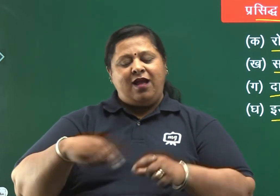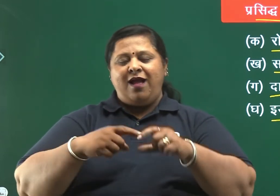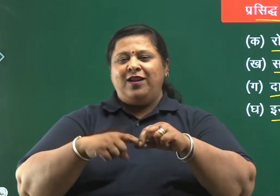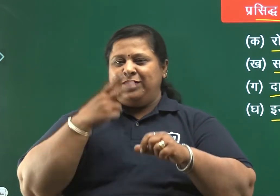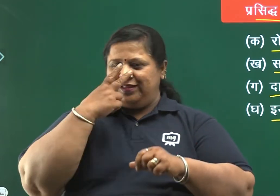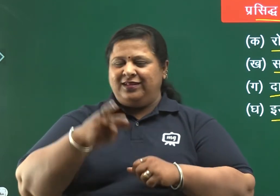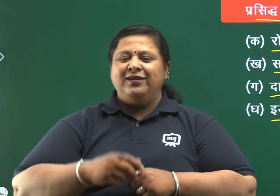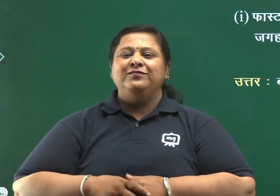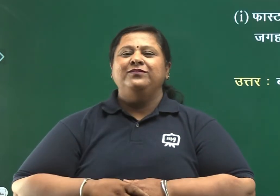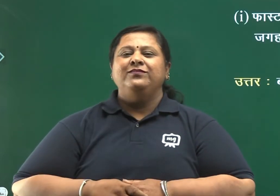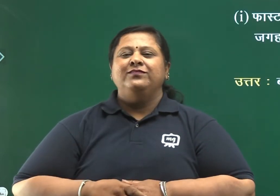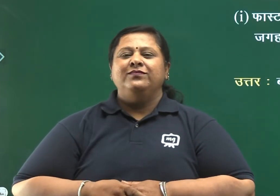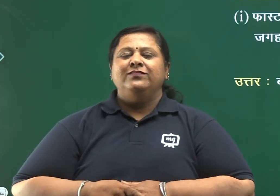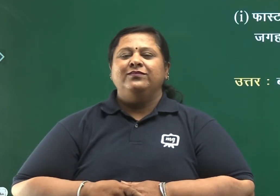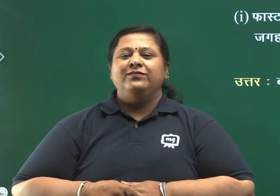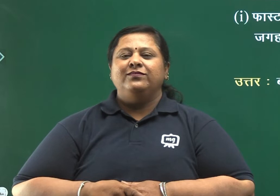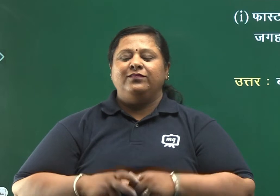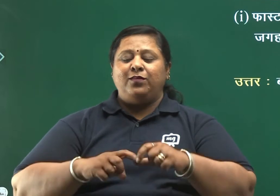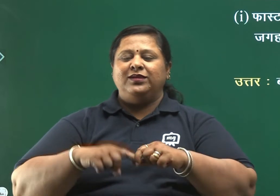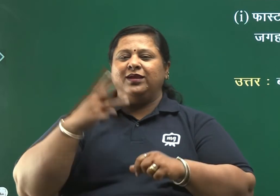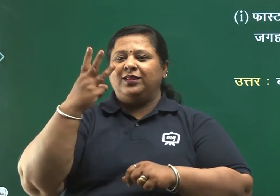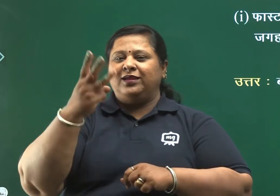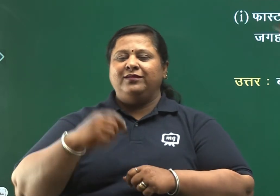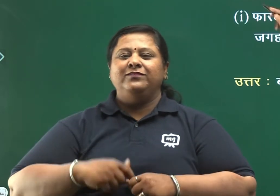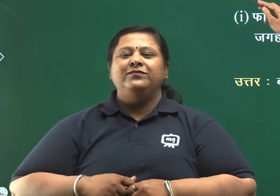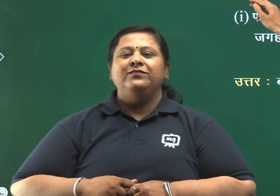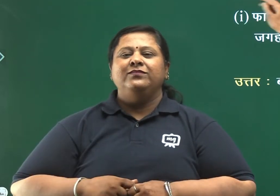आगे का प्रश्न देखते हैं। प्रश्न संख्या 3,